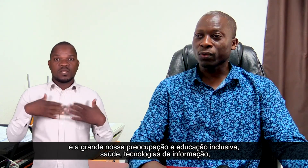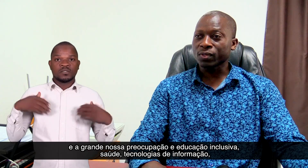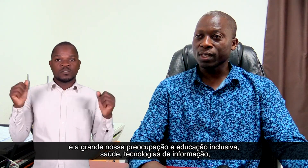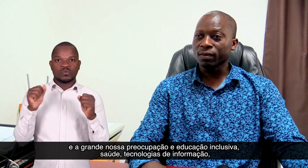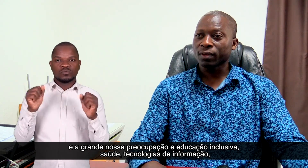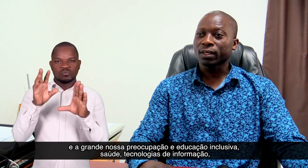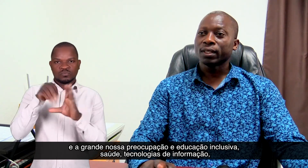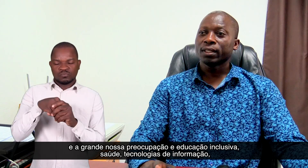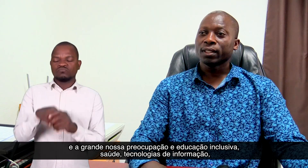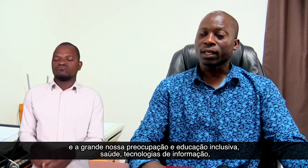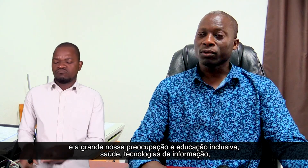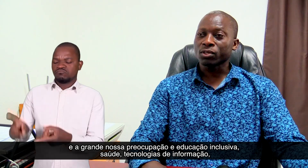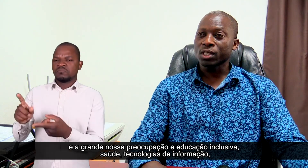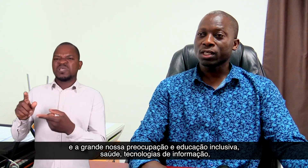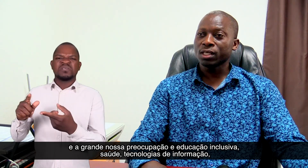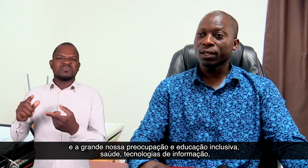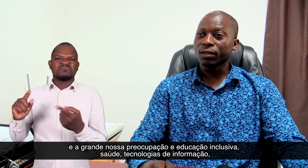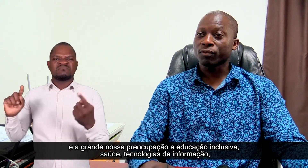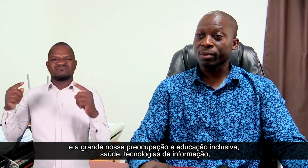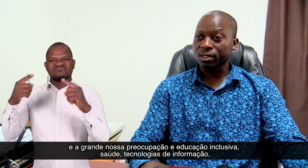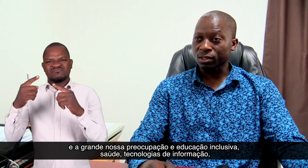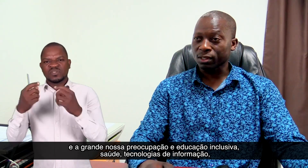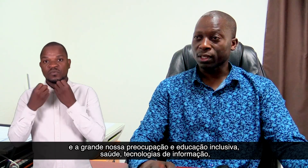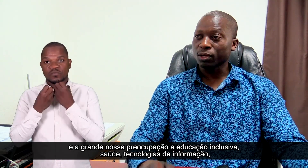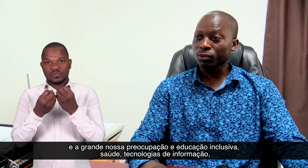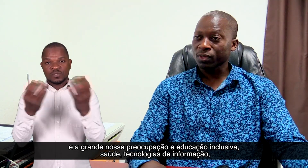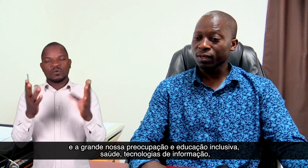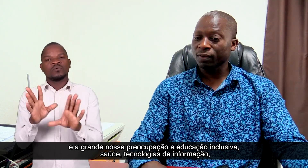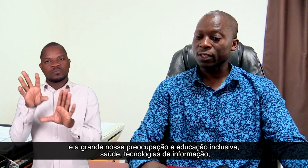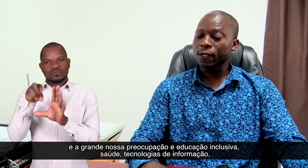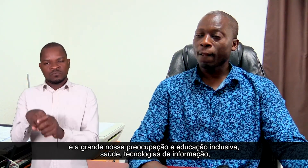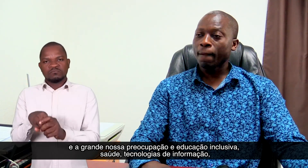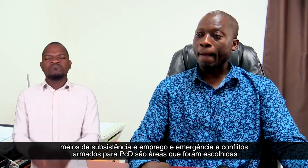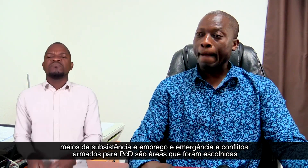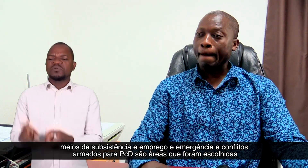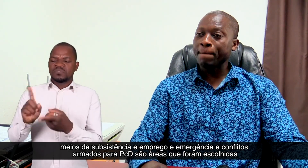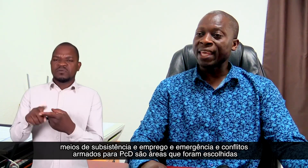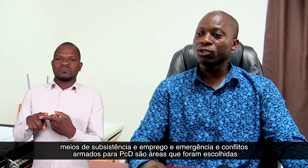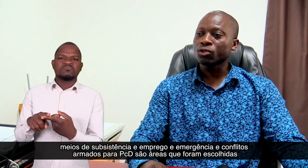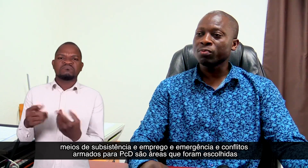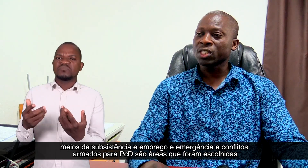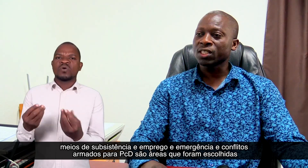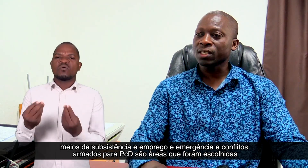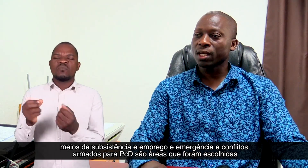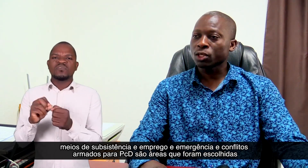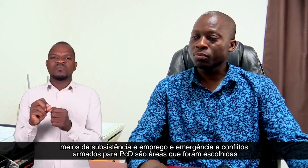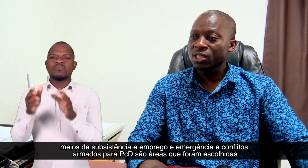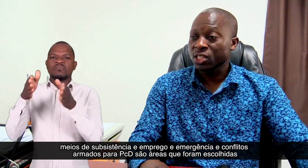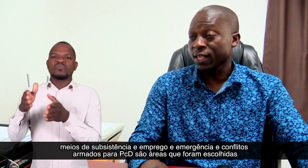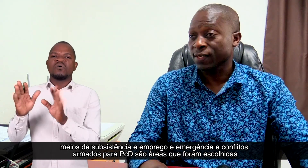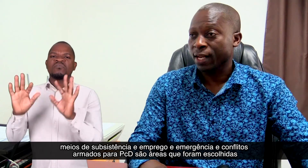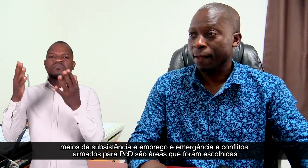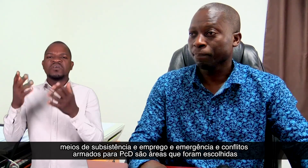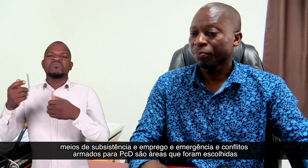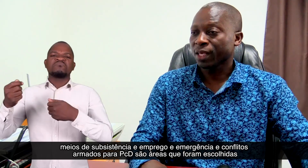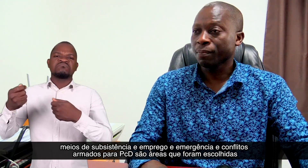saúde inclusiva, tecnologias de informação inclusivas, meios de